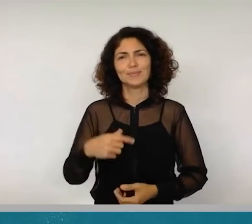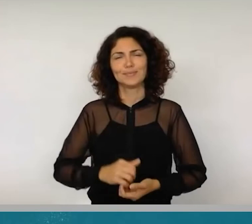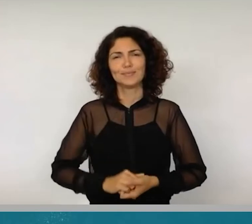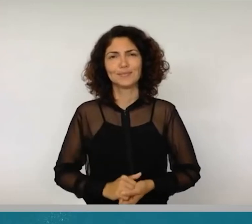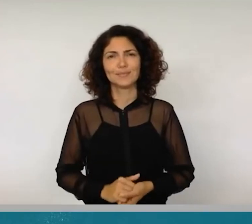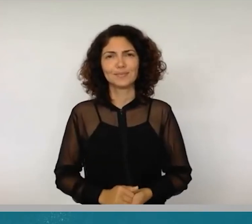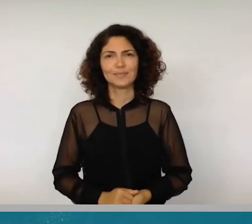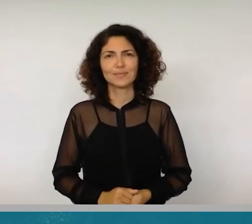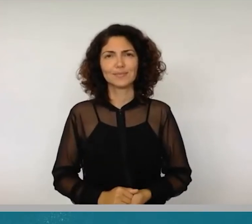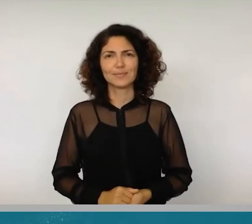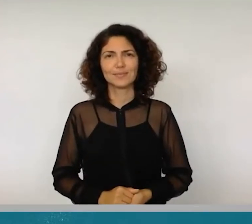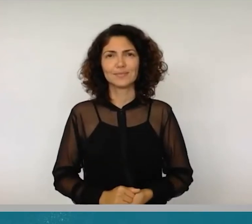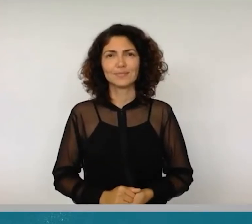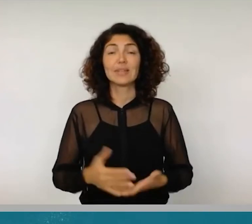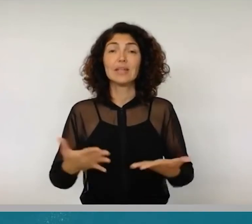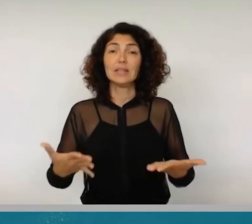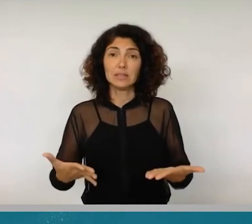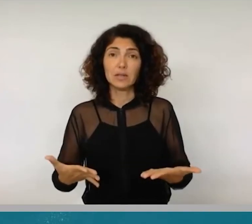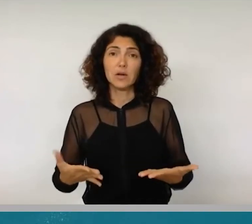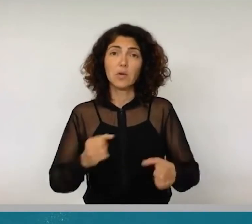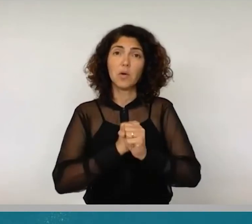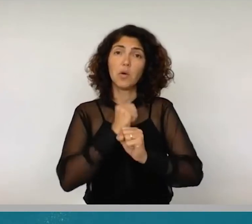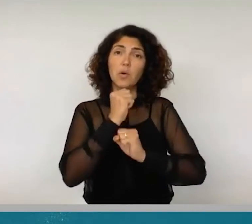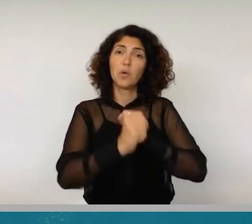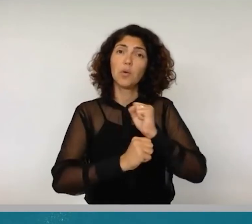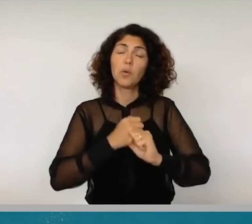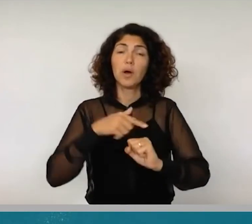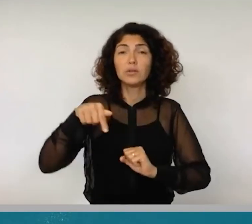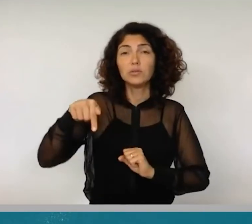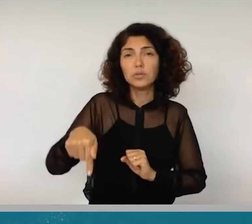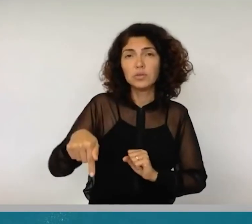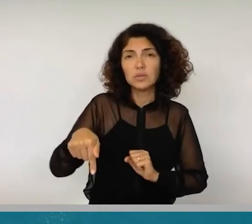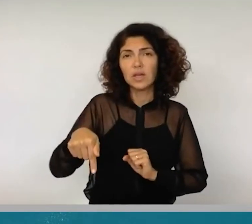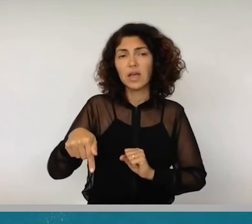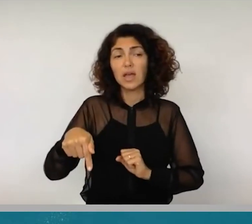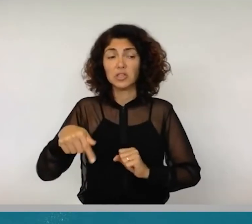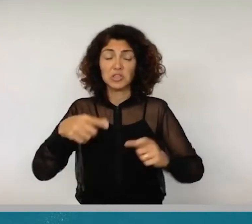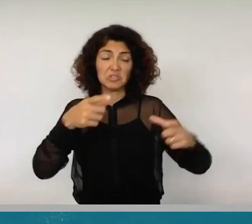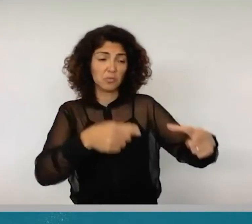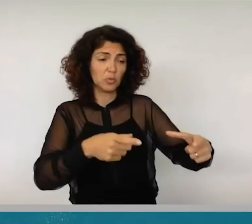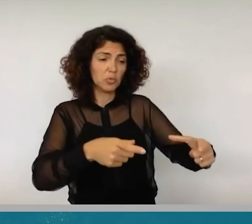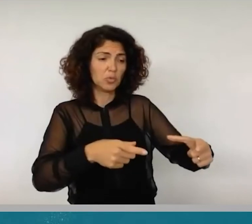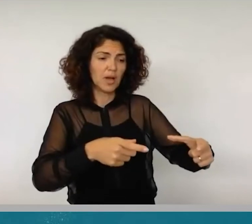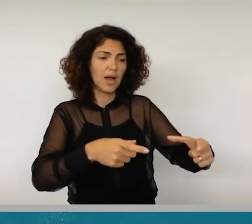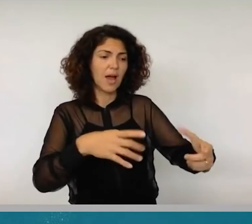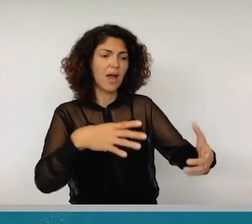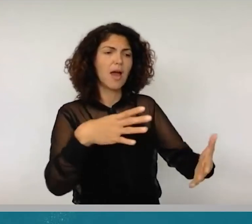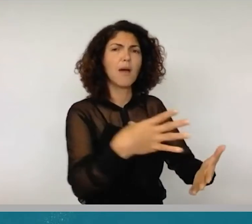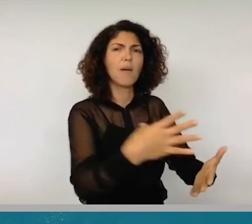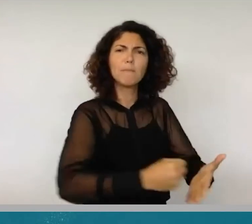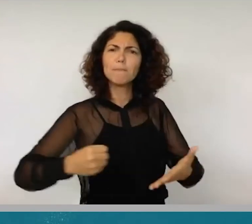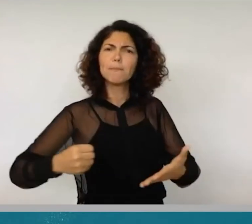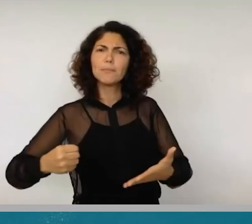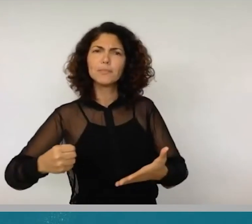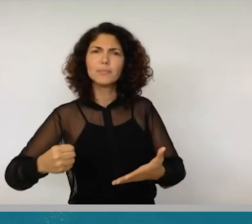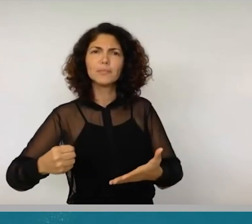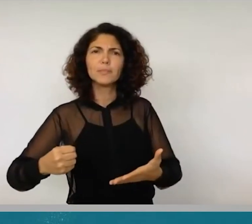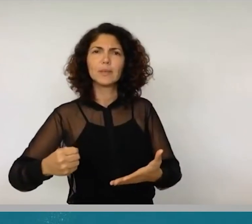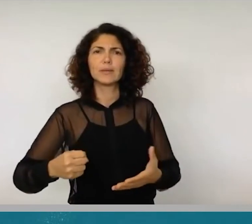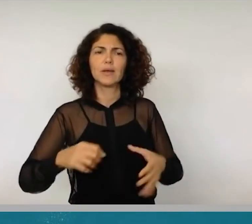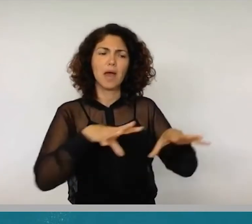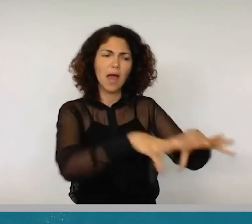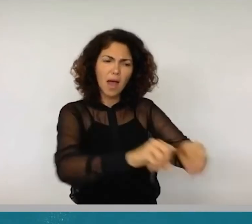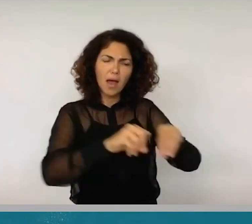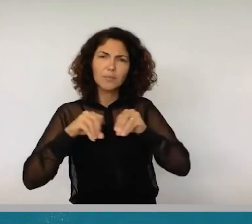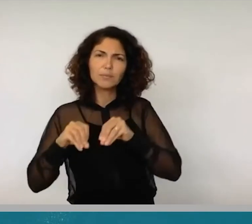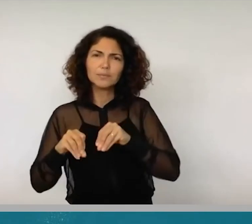tomar a terra, ele está me devendo um dinheiro, não tem como pagar. Então eu vou tomar a terra dele. Só que essa terra, daqui a 2 meses, tem que devolver para ele, porque